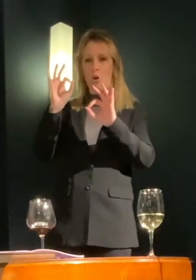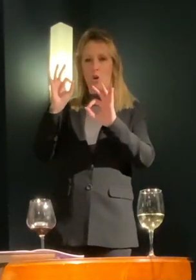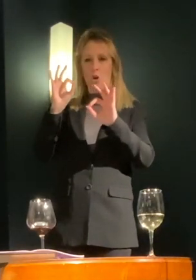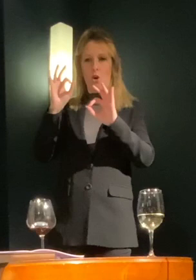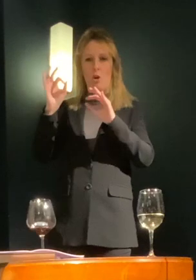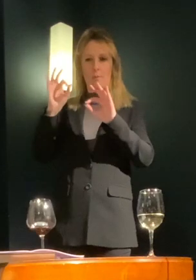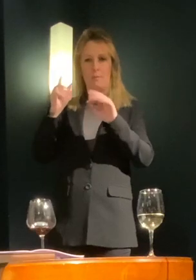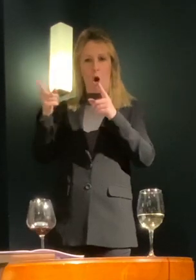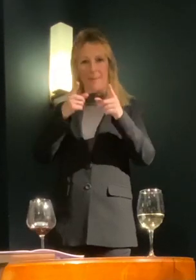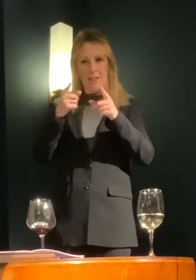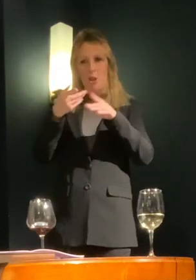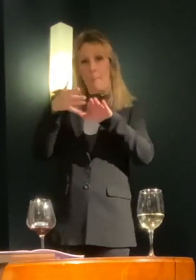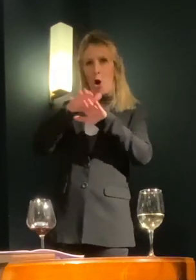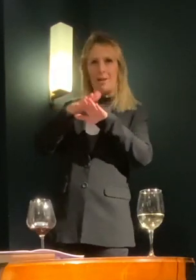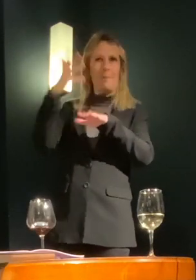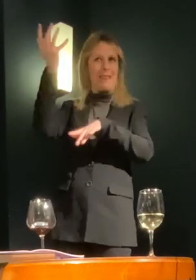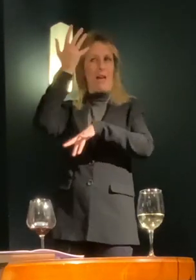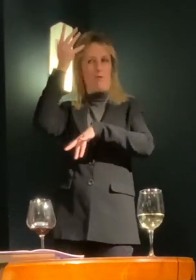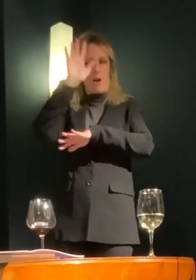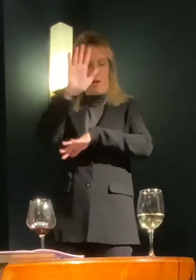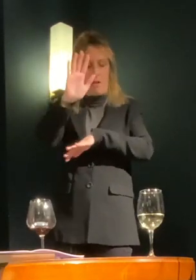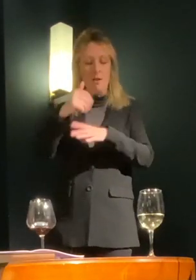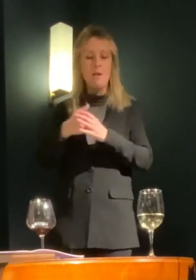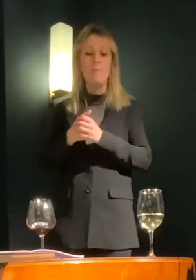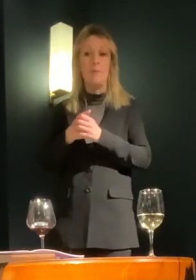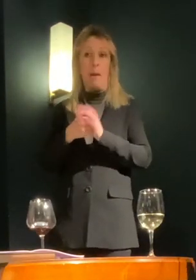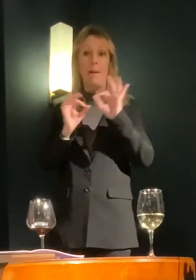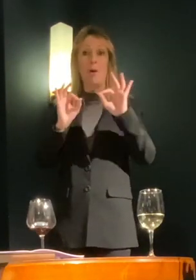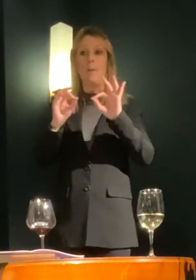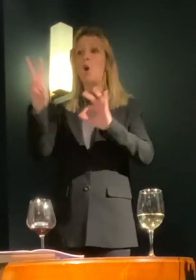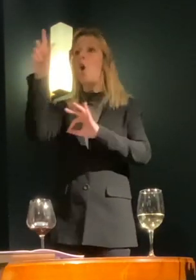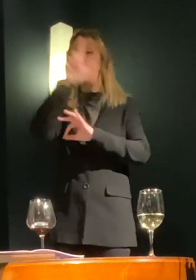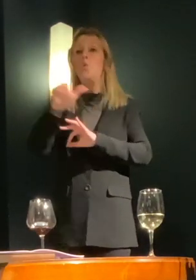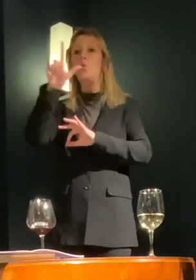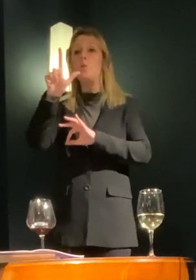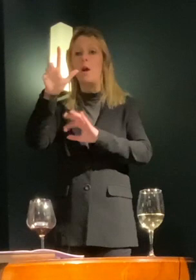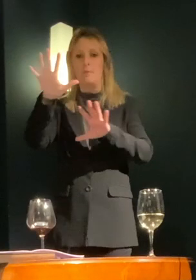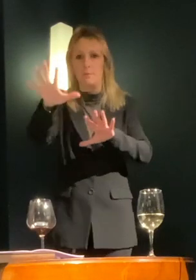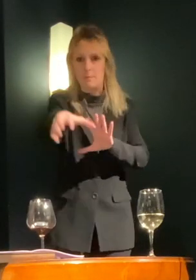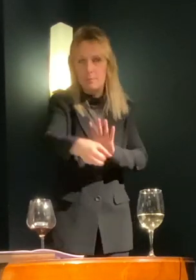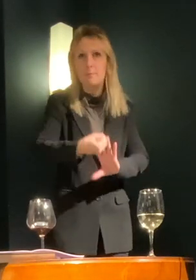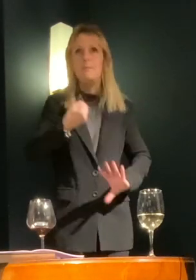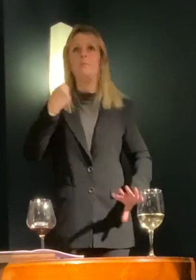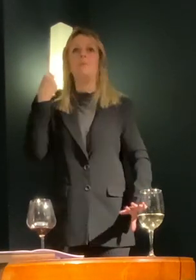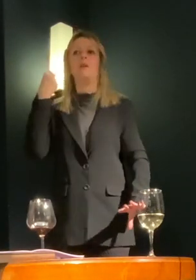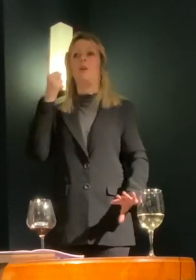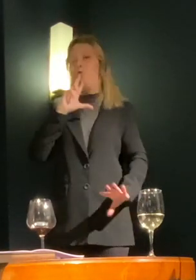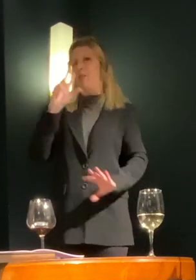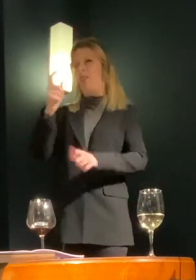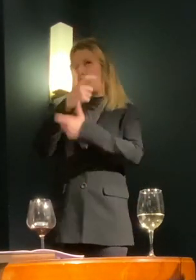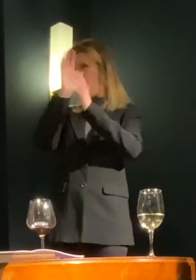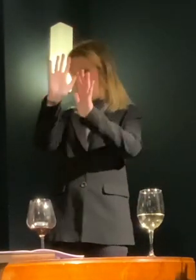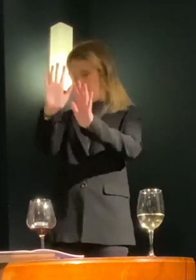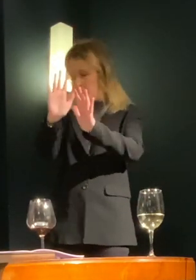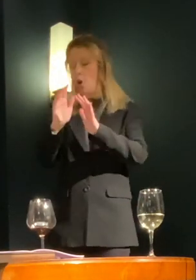parlando, e lo riprende in realtà proprio Luca, anche un po' fisicamente, senza spoilerare troppo, lo riprende